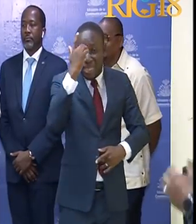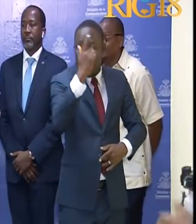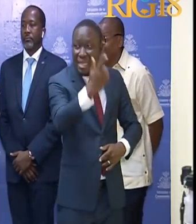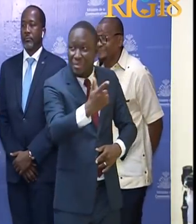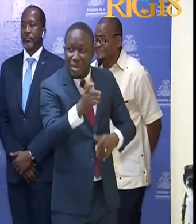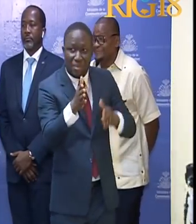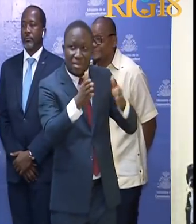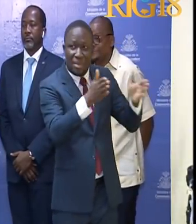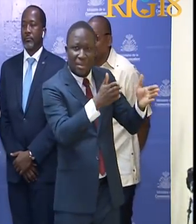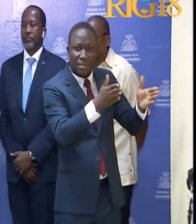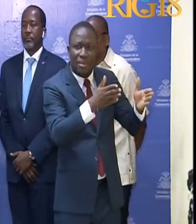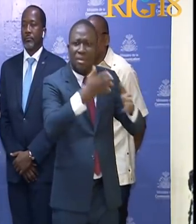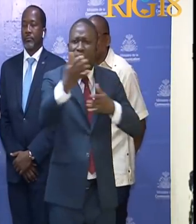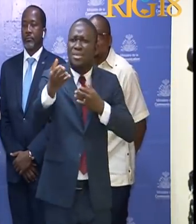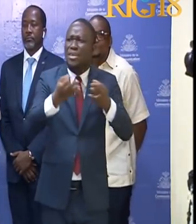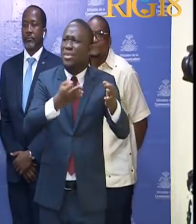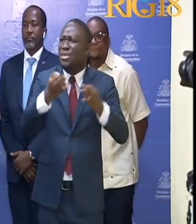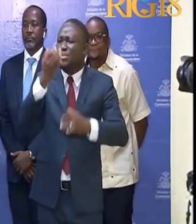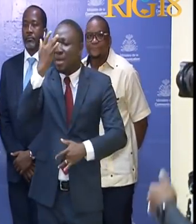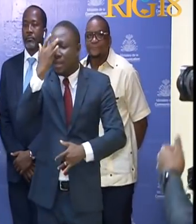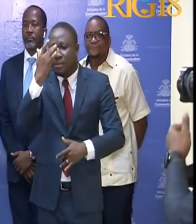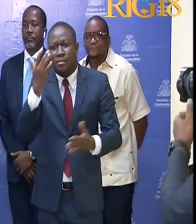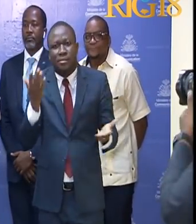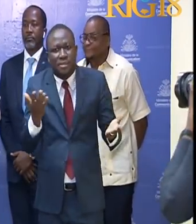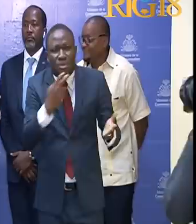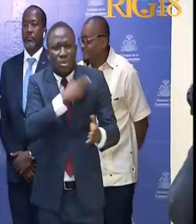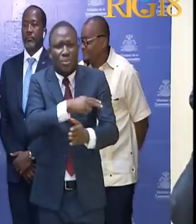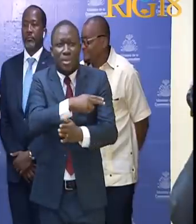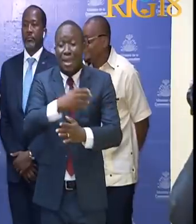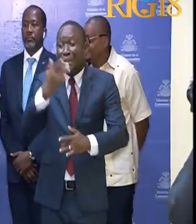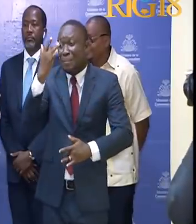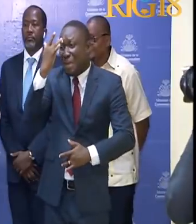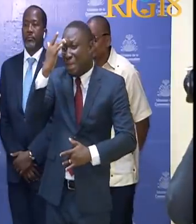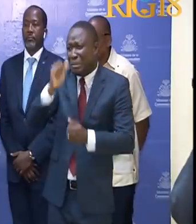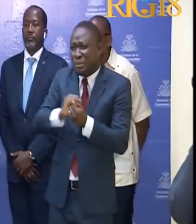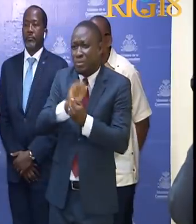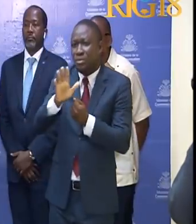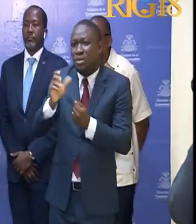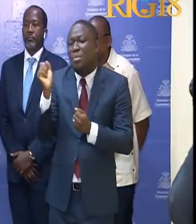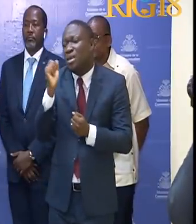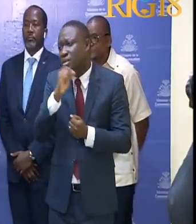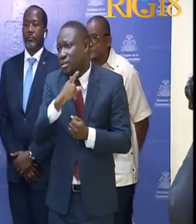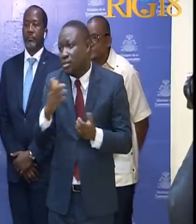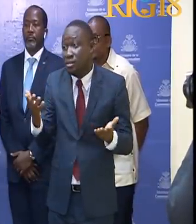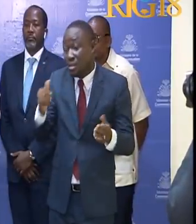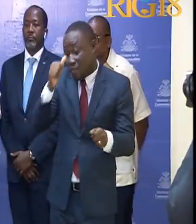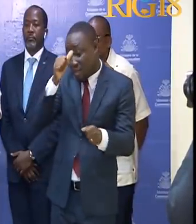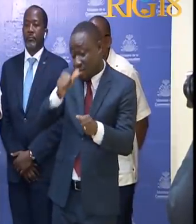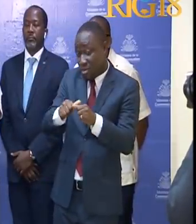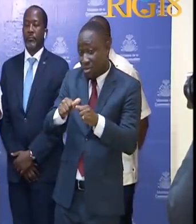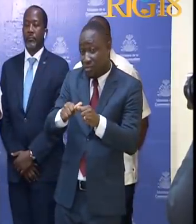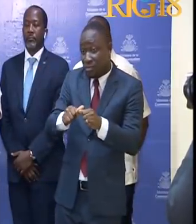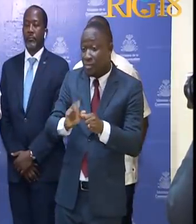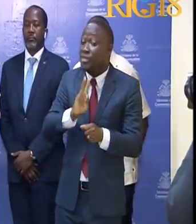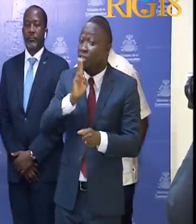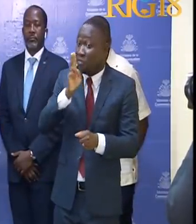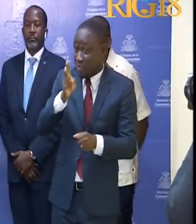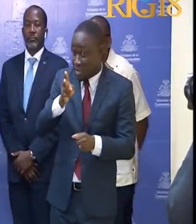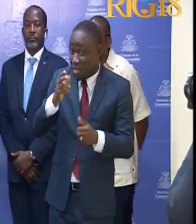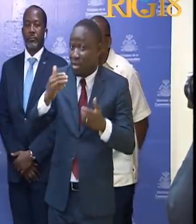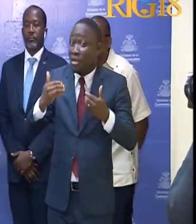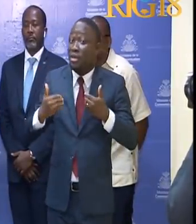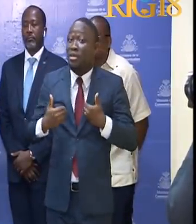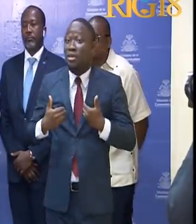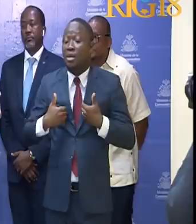coronavirus ou bien un tel ap transmet li gen coronavirus nan tel l'hôpital, gen coronavirus nan tel clinique. M'ap rappeler que c'est vrai gen signe